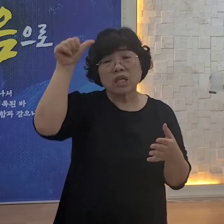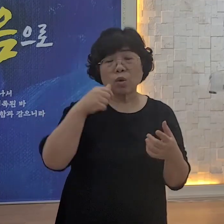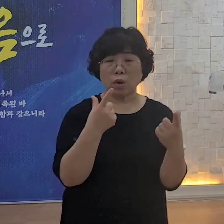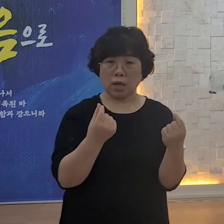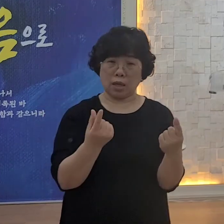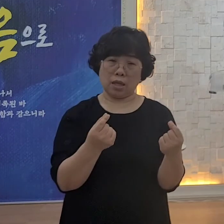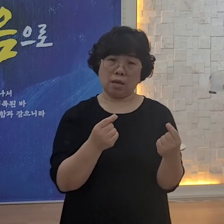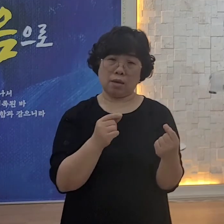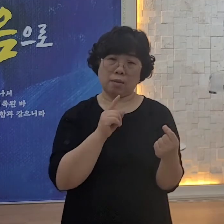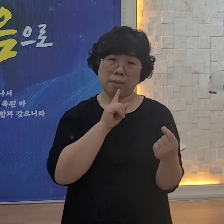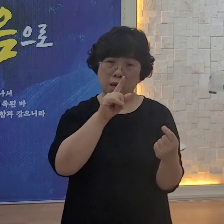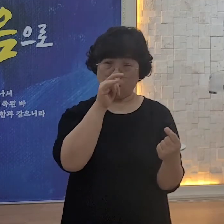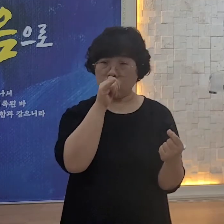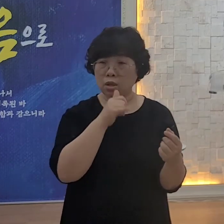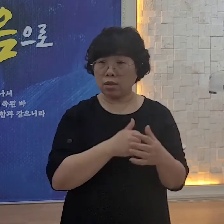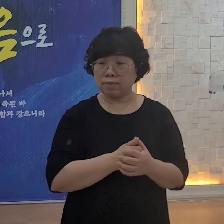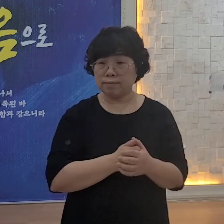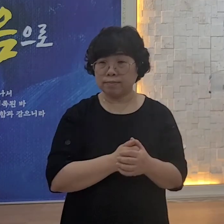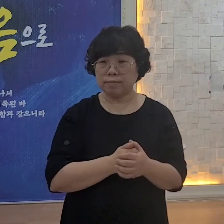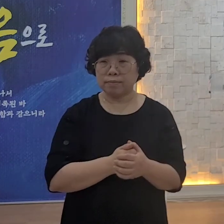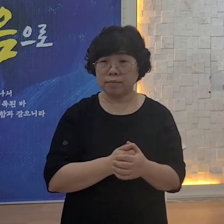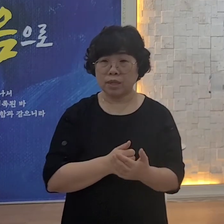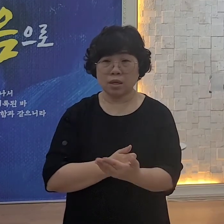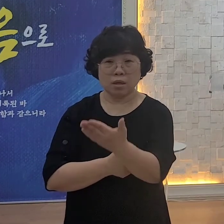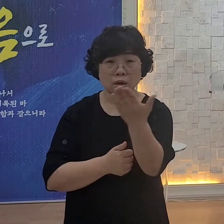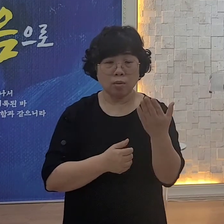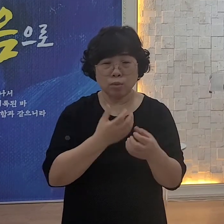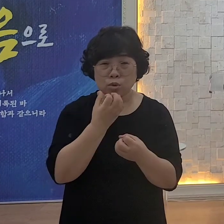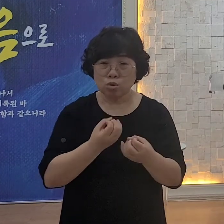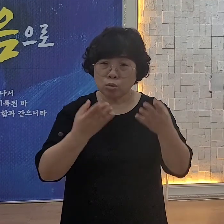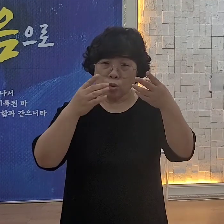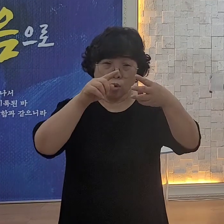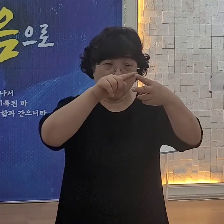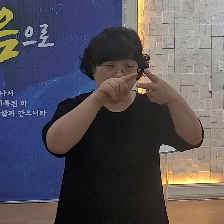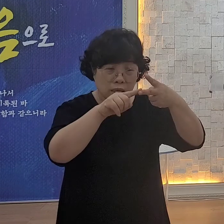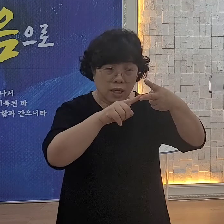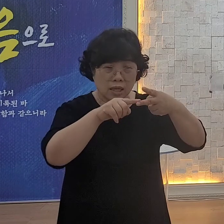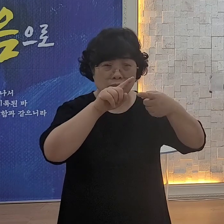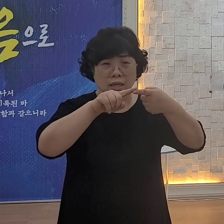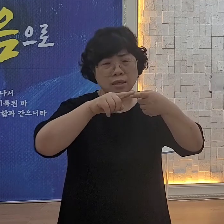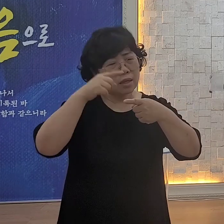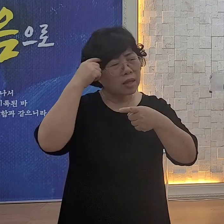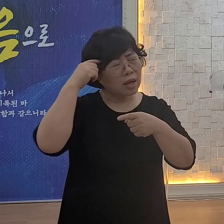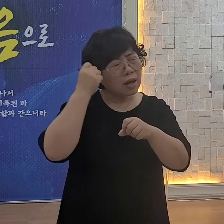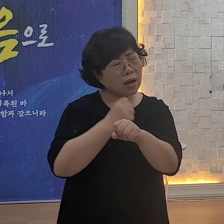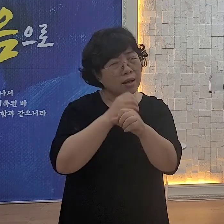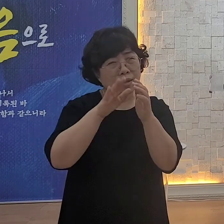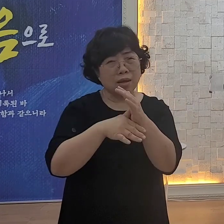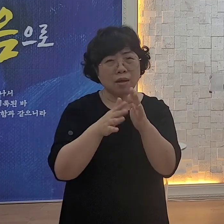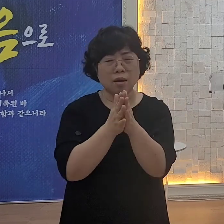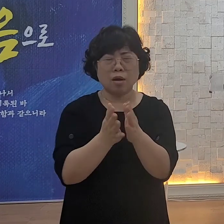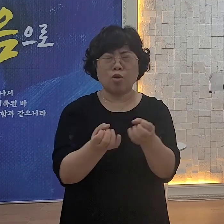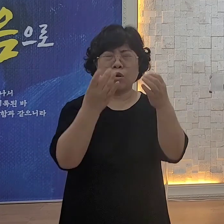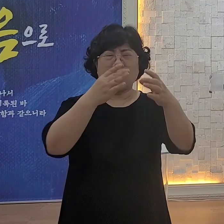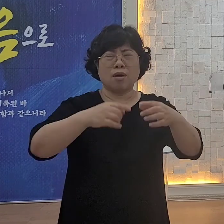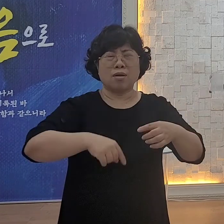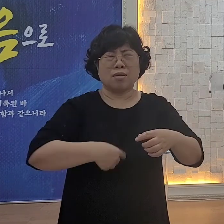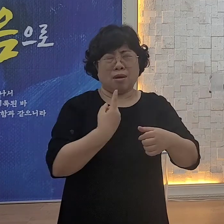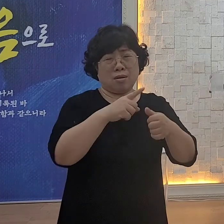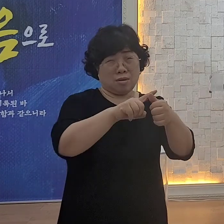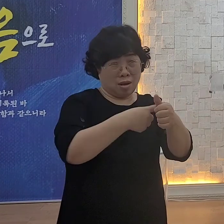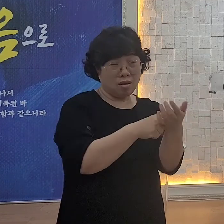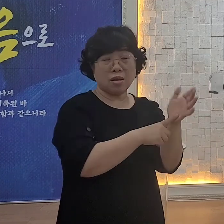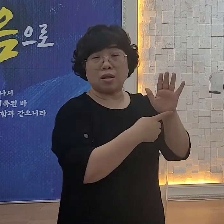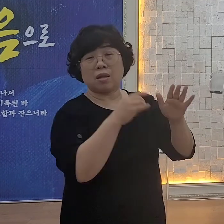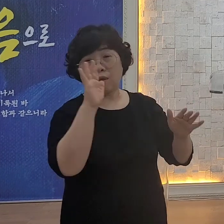말씀하고 있다는 것이죠. 여러분, 이 축복을 생각할 때에 할렐루야가 저절로 나옵니다. 그래서 오늘 말씀에